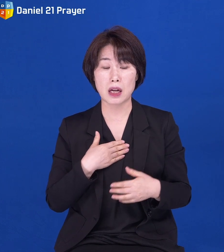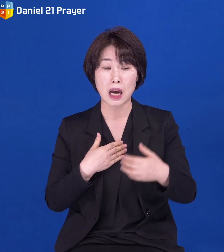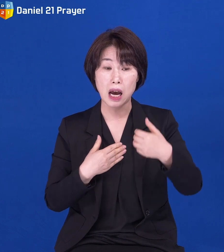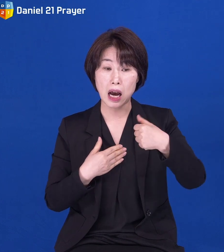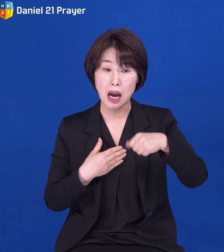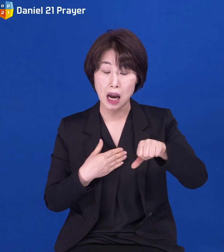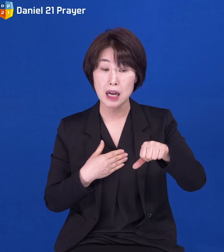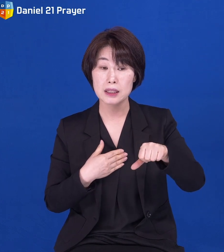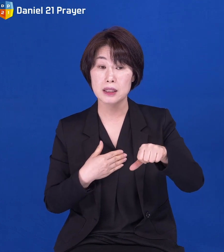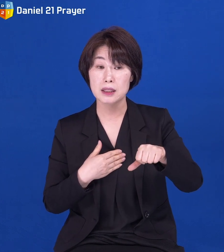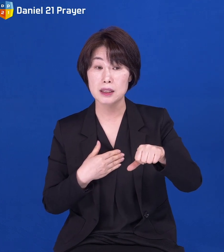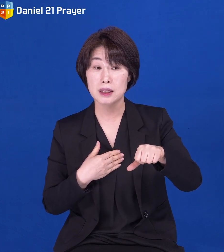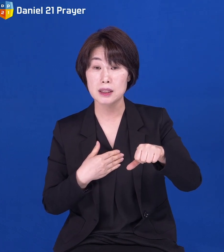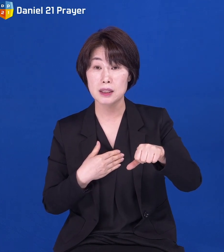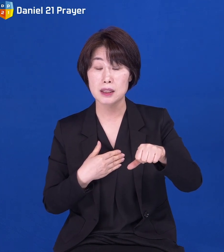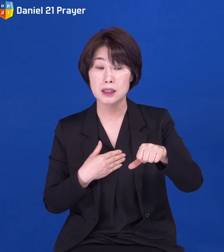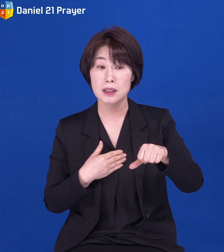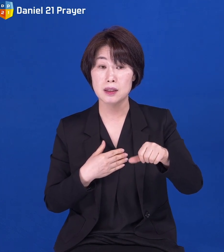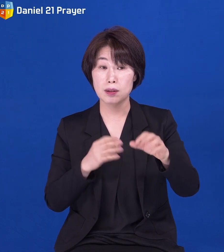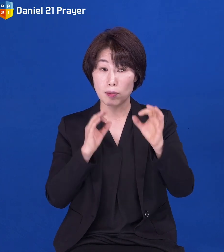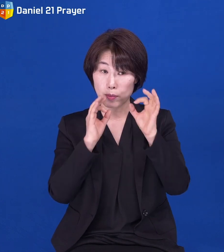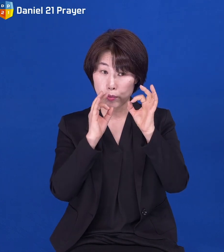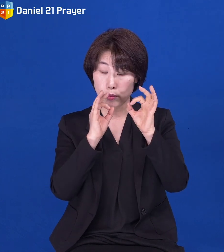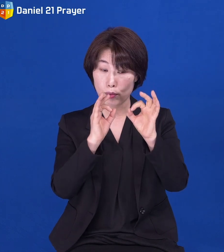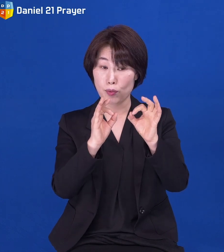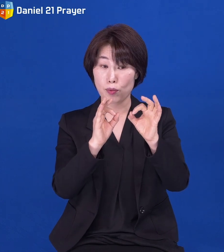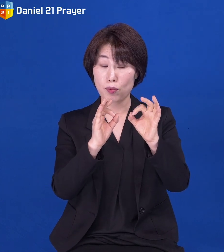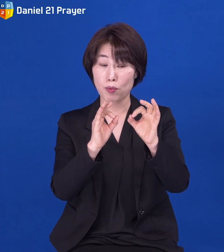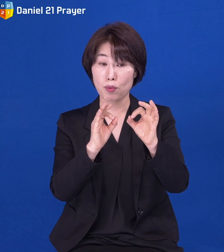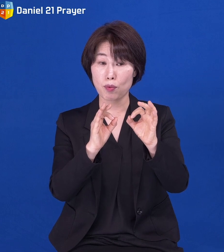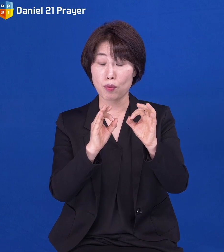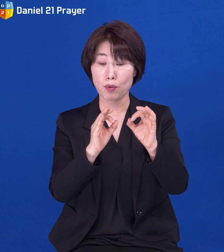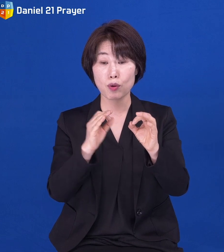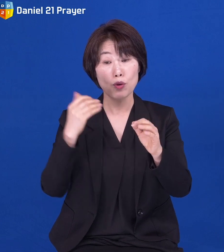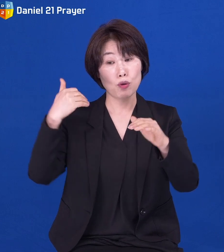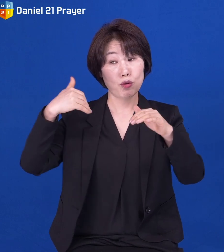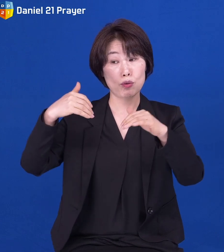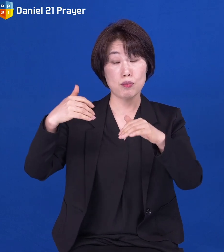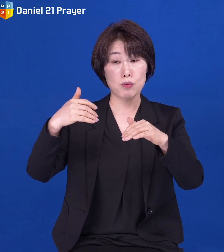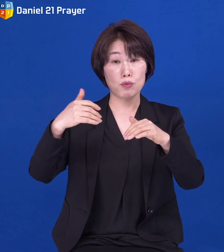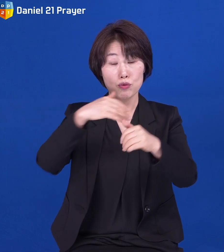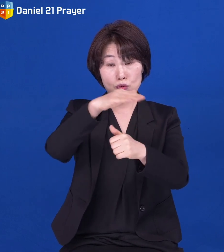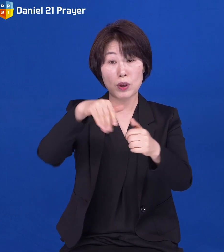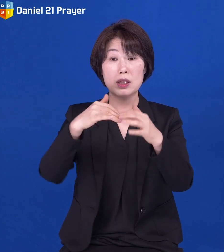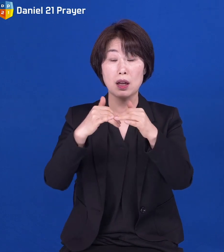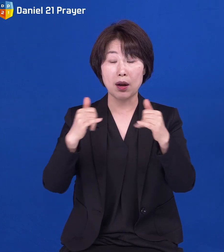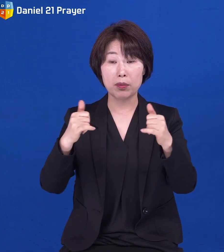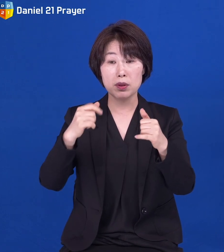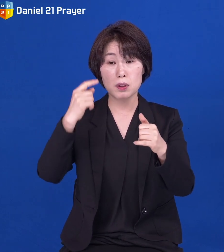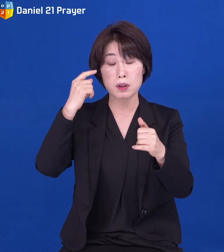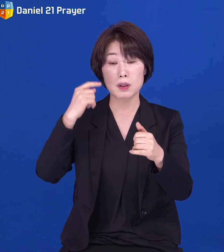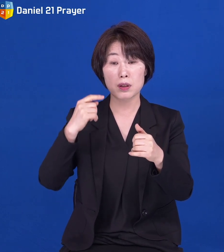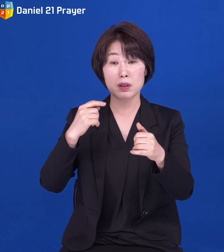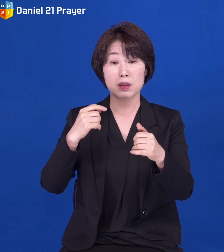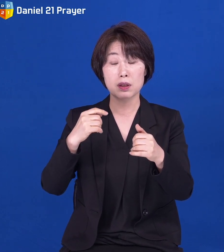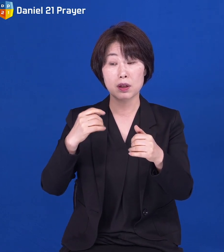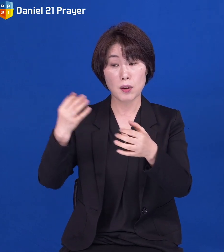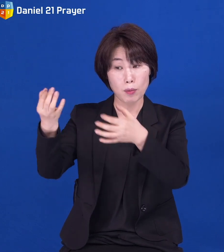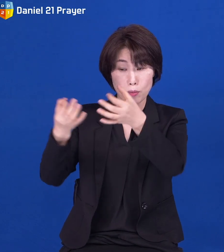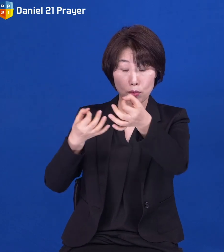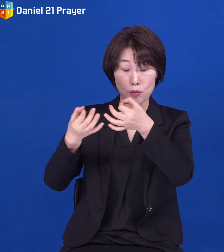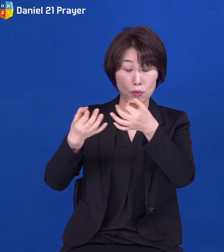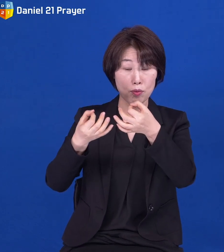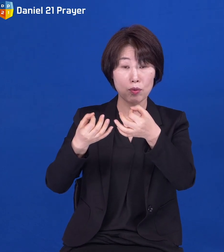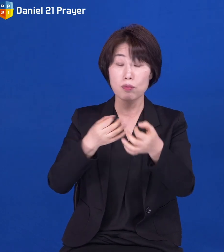분들은 있을지 모르겠지만 저는 사실 주변 분들을 신경 하나도 안 쓰거든요. 애만 보니까. 근데 그렇게 밖에 나오지도 못했던 분들이